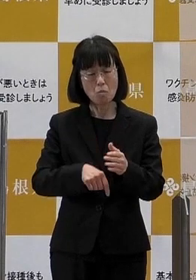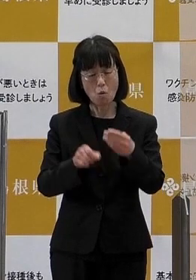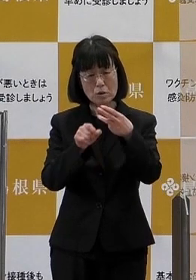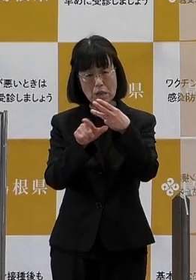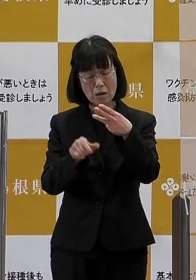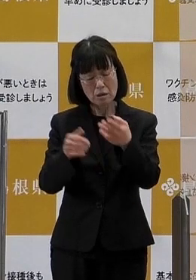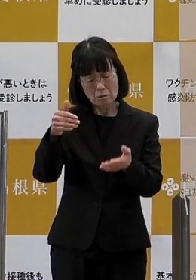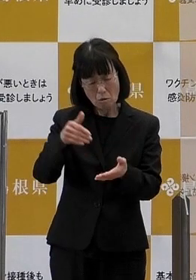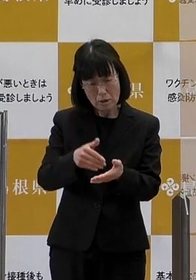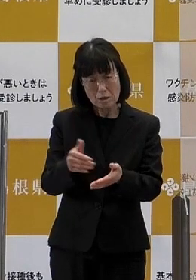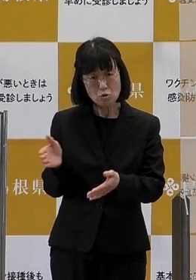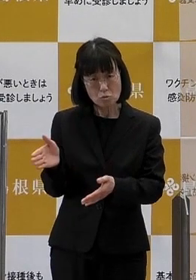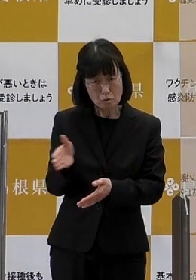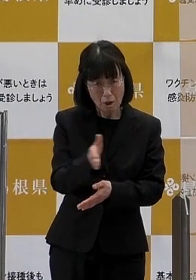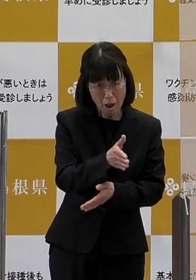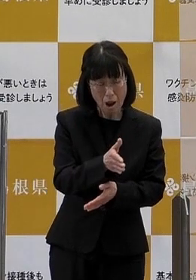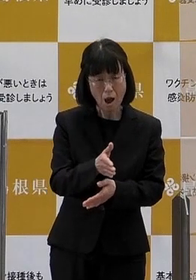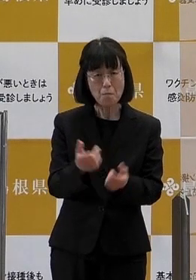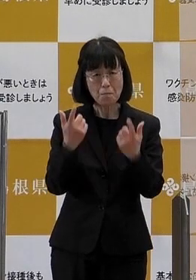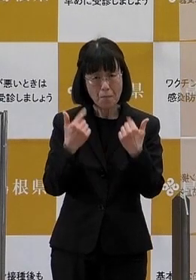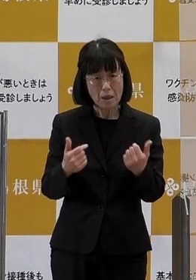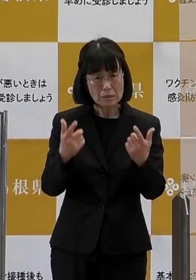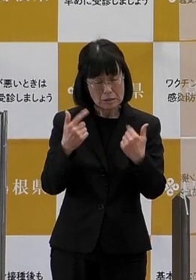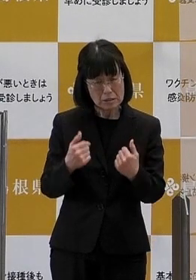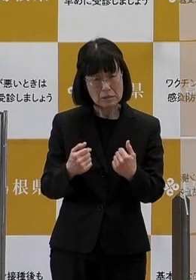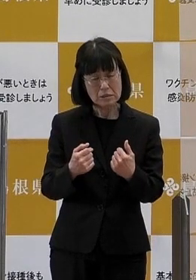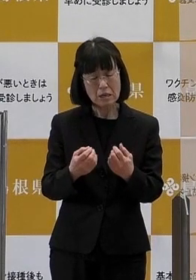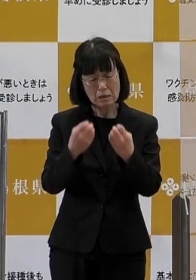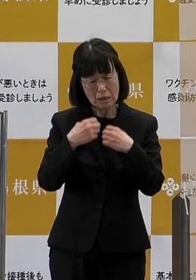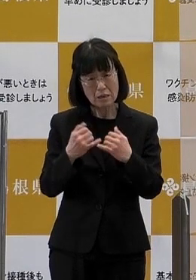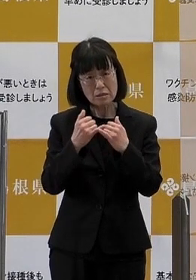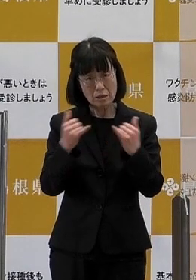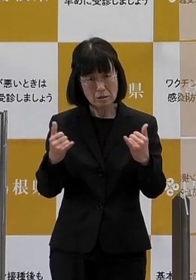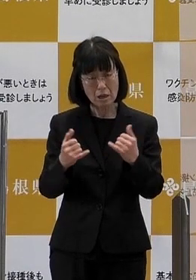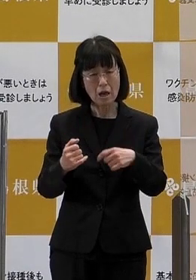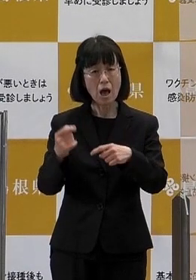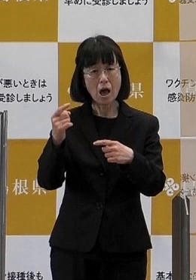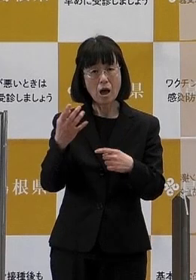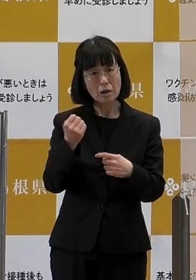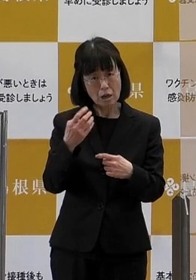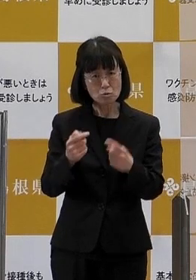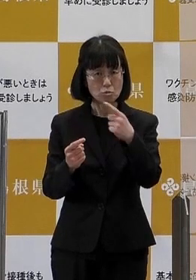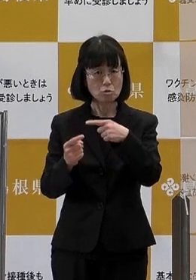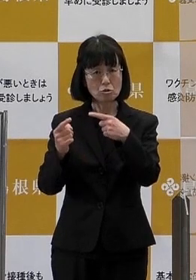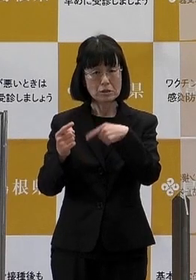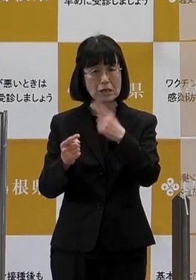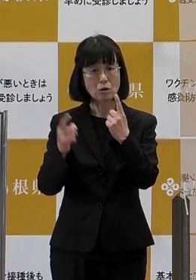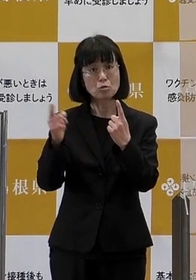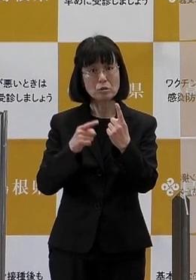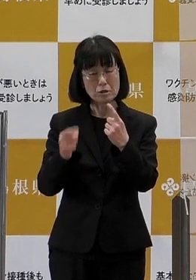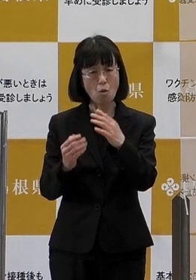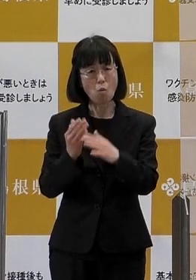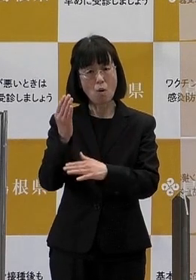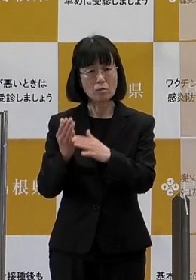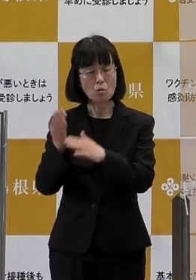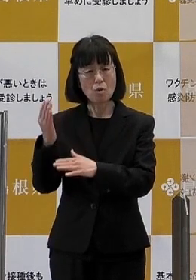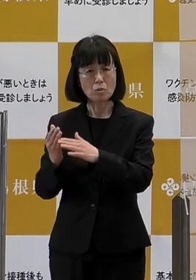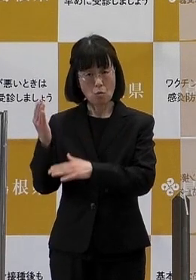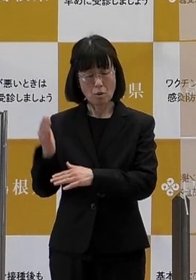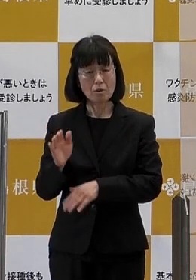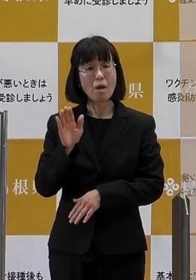降ほぼ連日100人を超えるこの感染者が確認されておりま